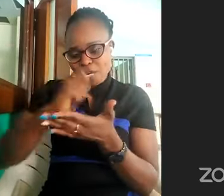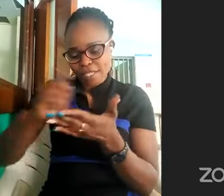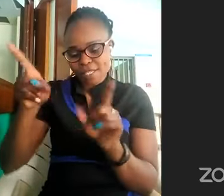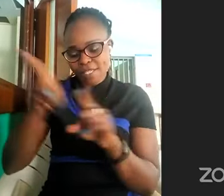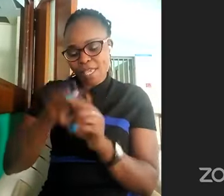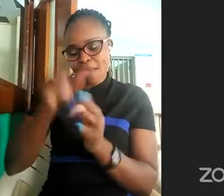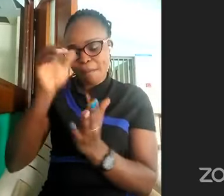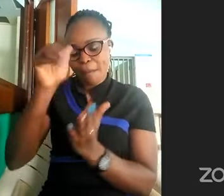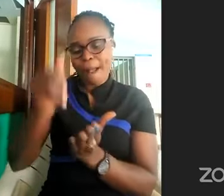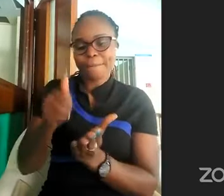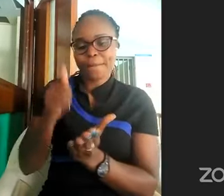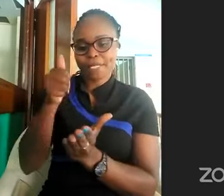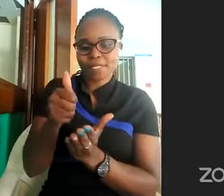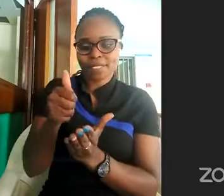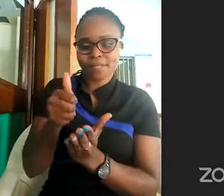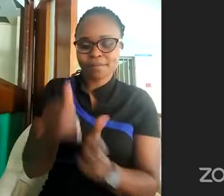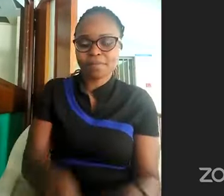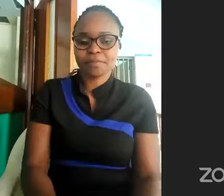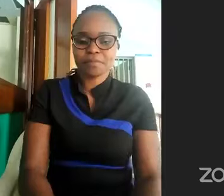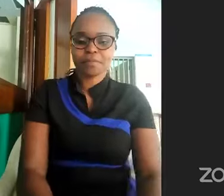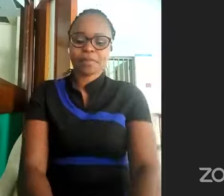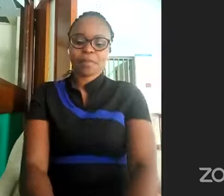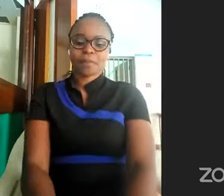And then also pia inafika mahali pia wanaambiwa